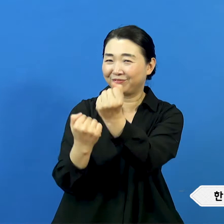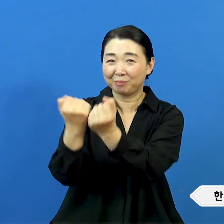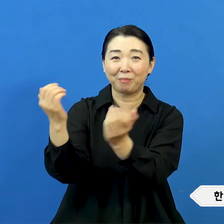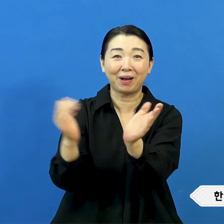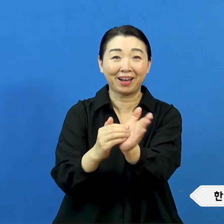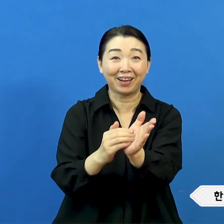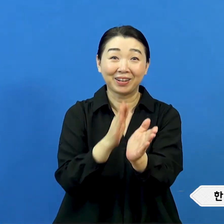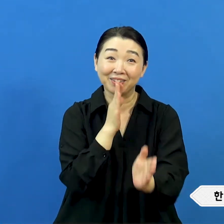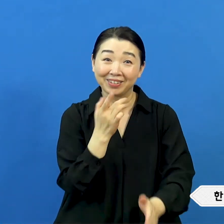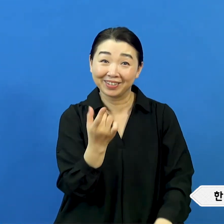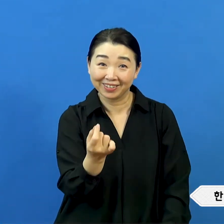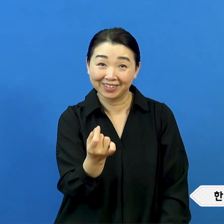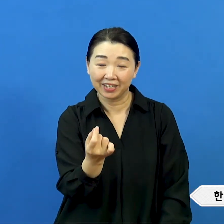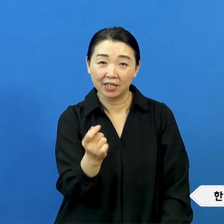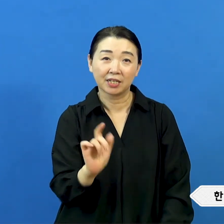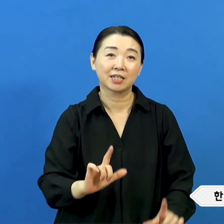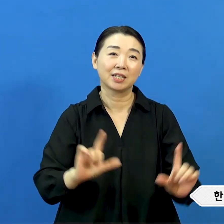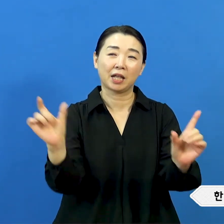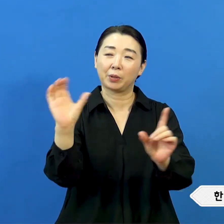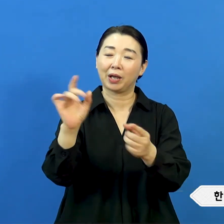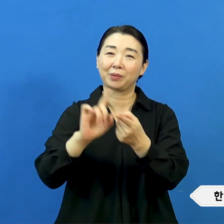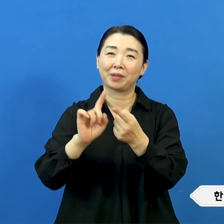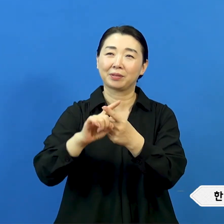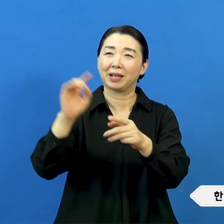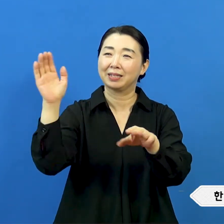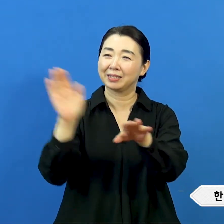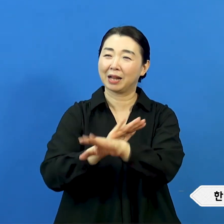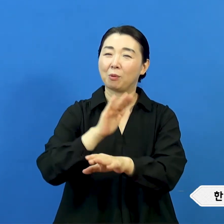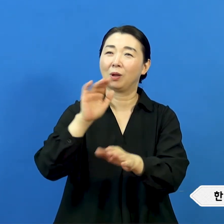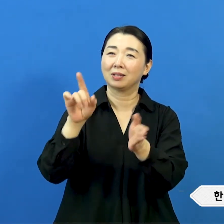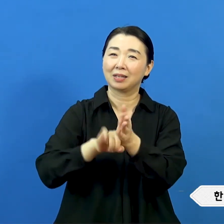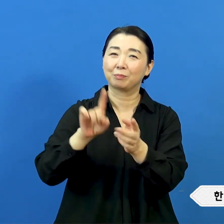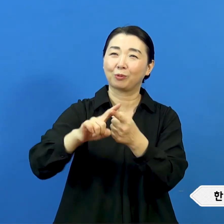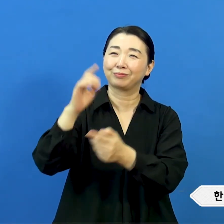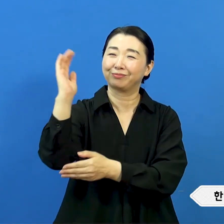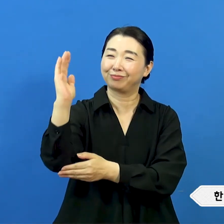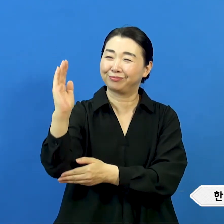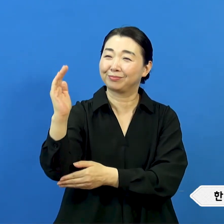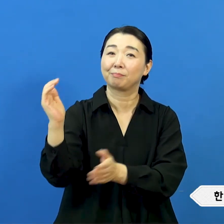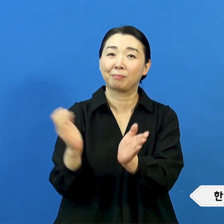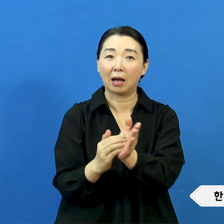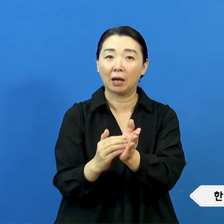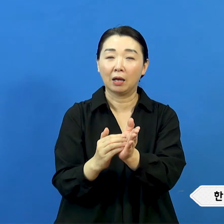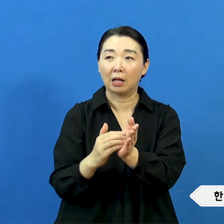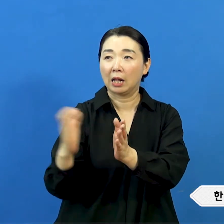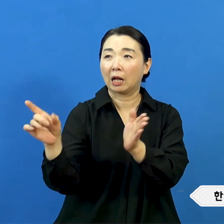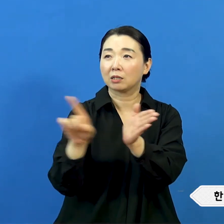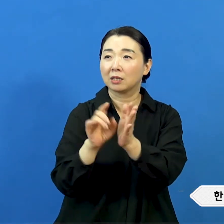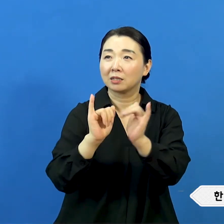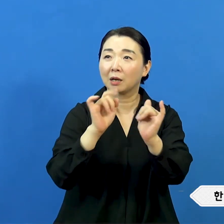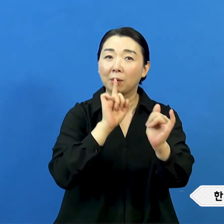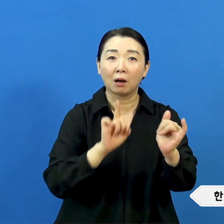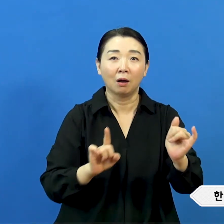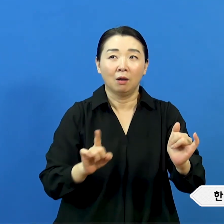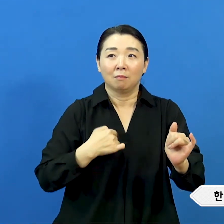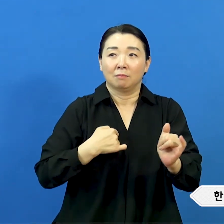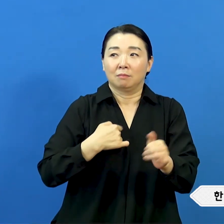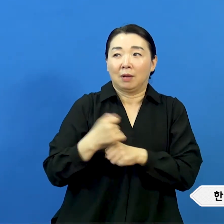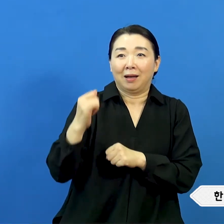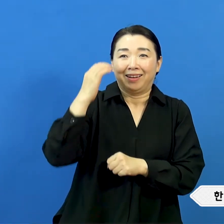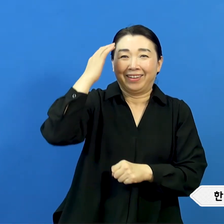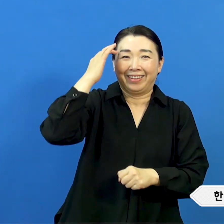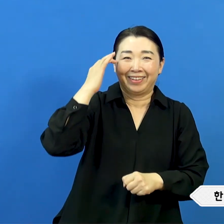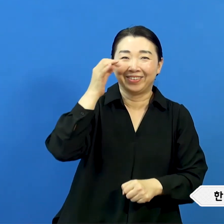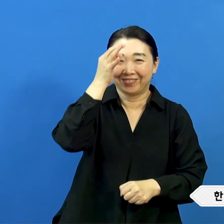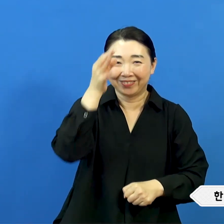않습니까? 그날도 가톨릭의 오류에 대해서 얘기를 했는데 자기가 신자라고, 가톨릭 신자라고 하니까 제가 좀